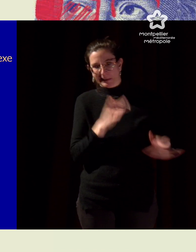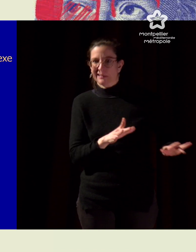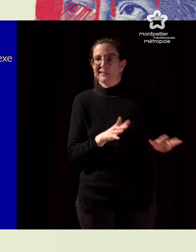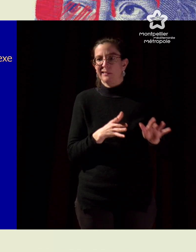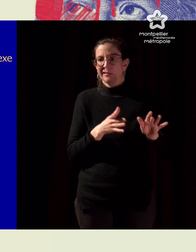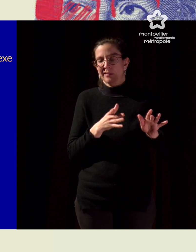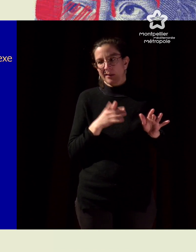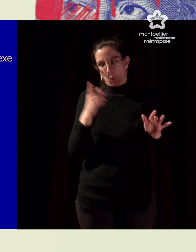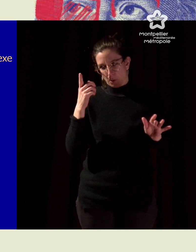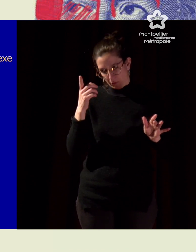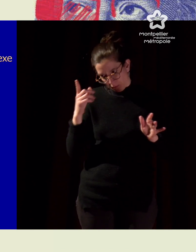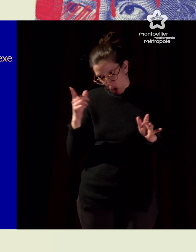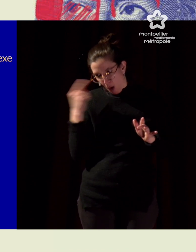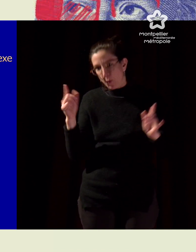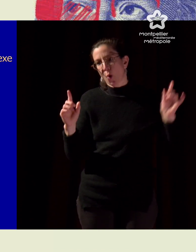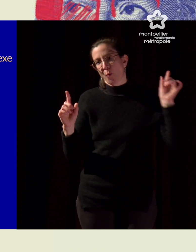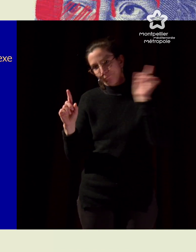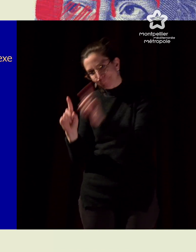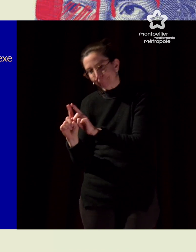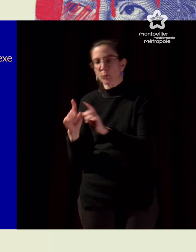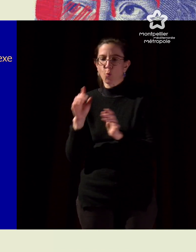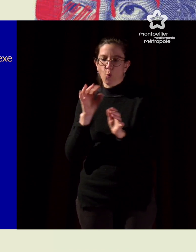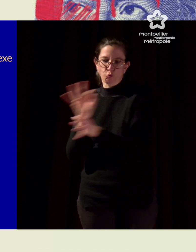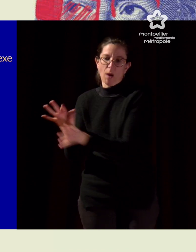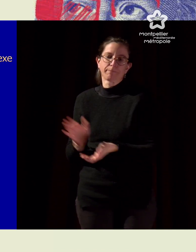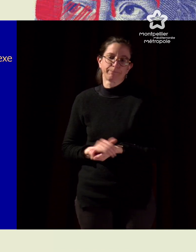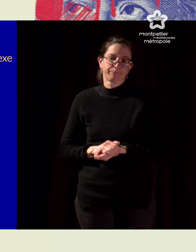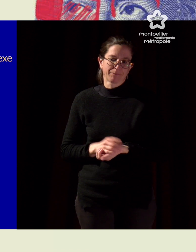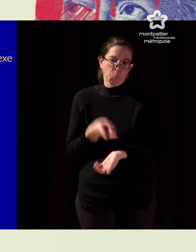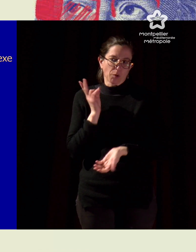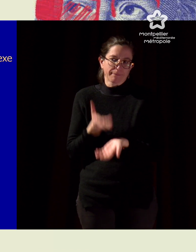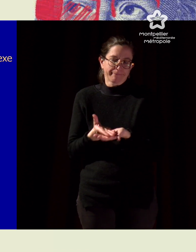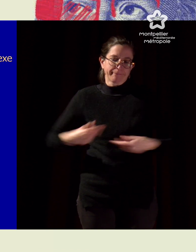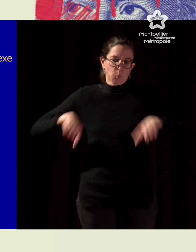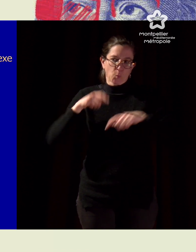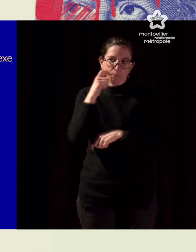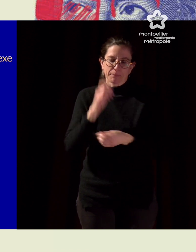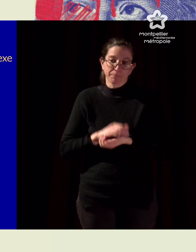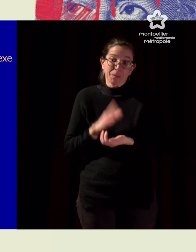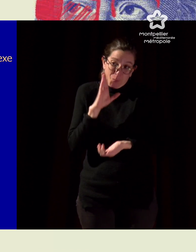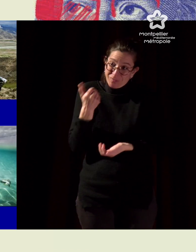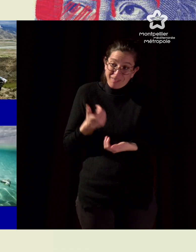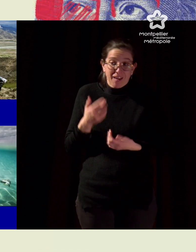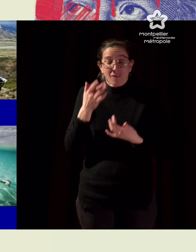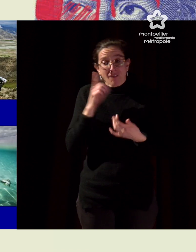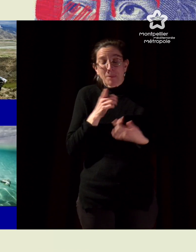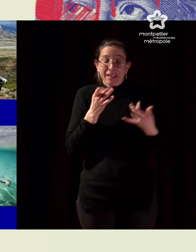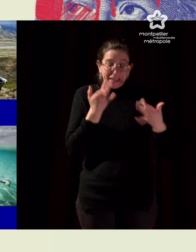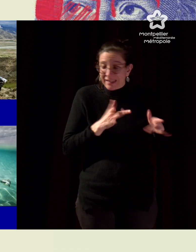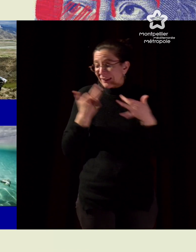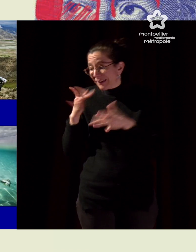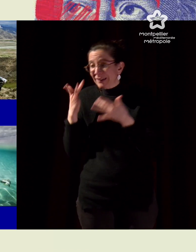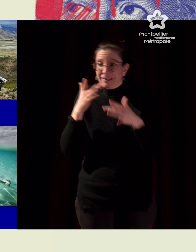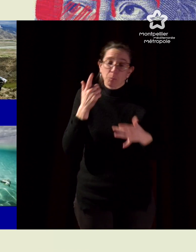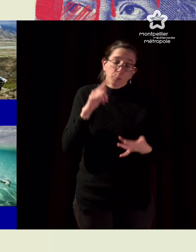que les hommes. Et c'est ces migrations de proche en proche qui ont permis de coloniser l'ensemble de la